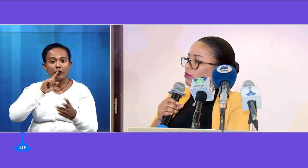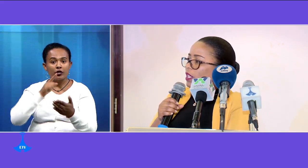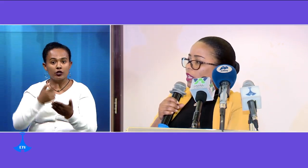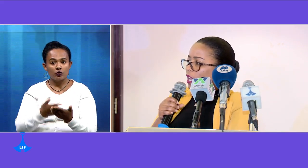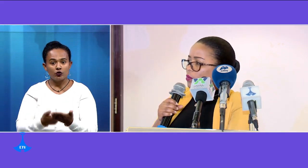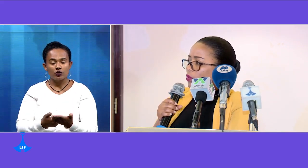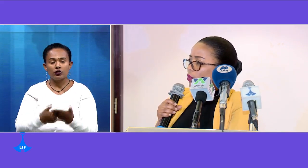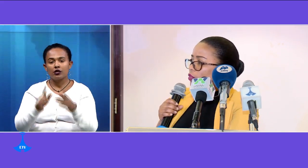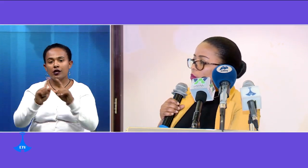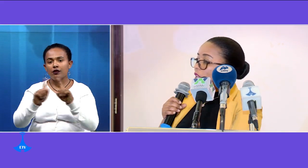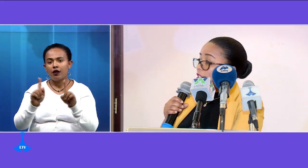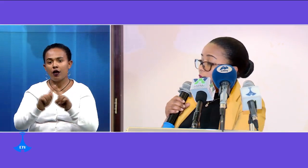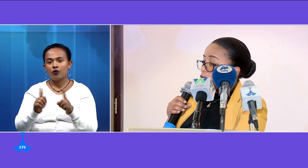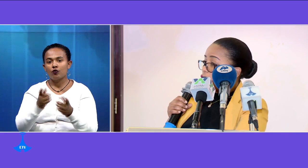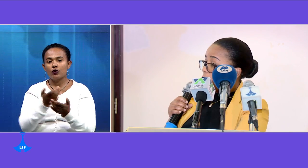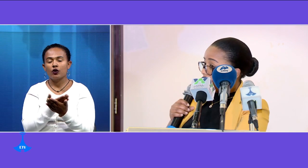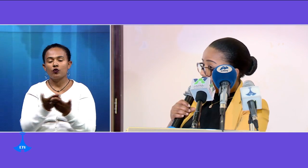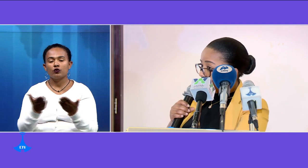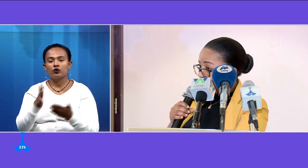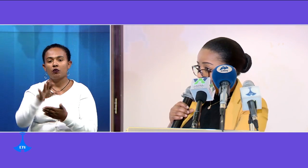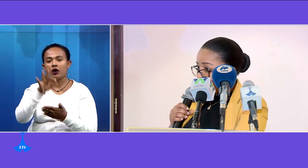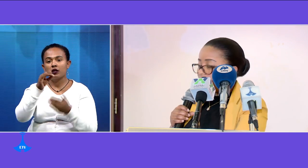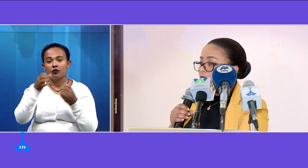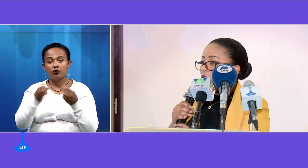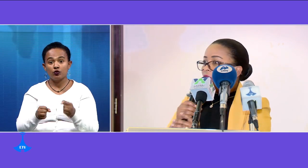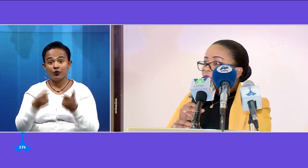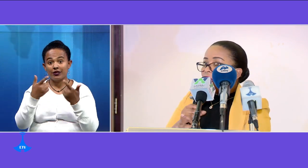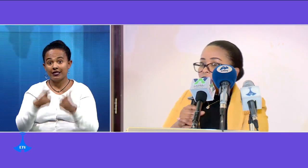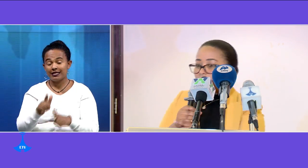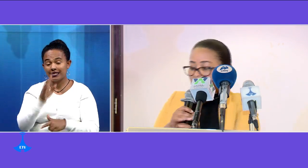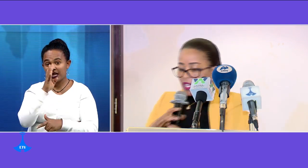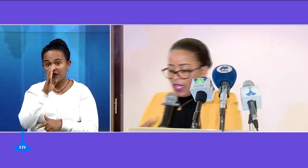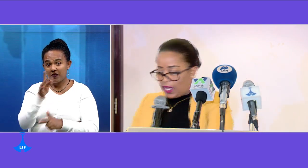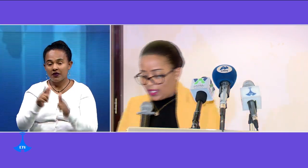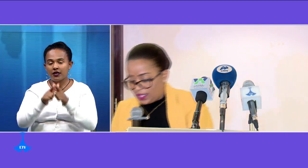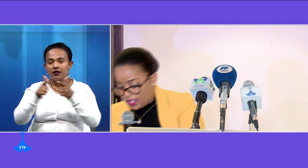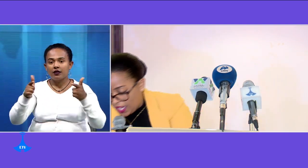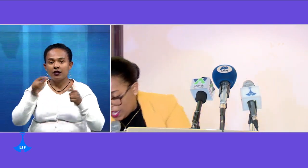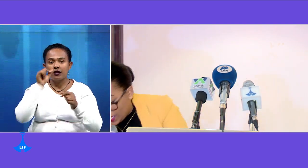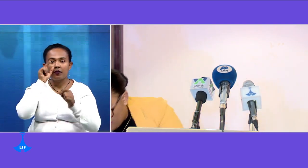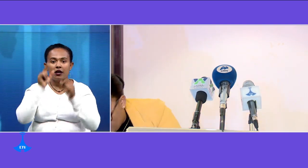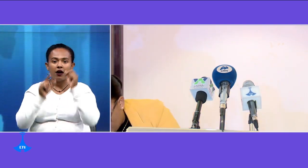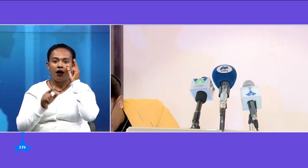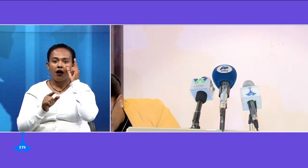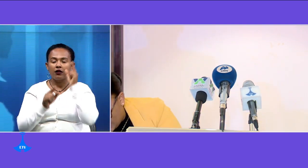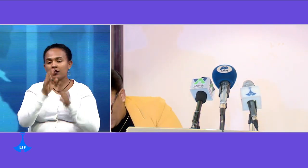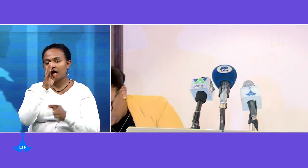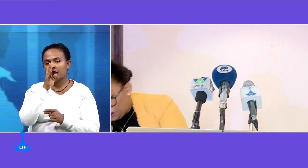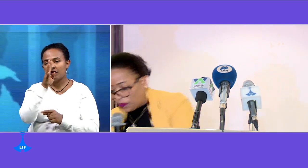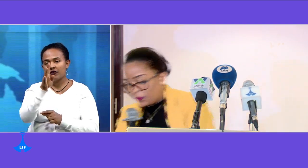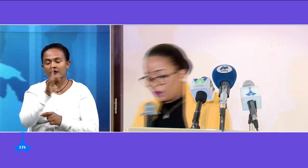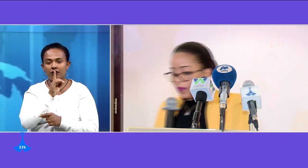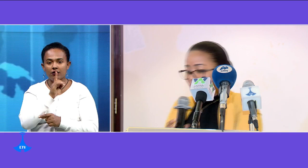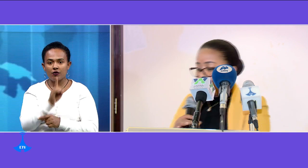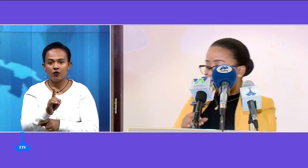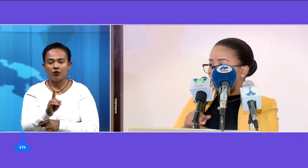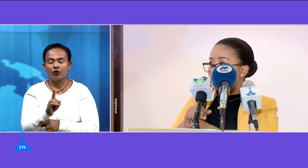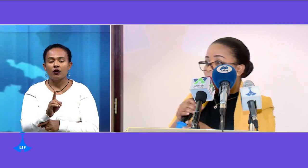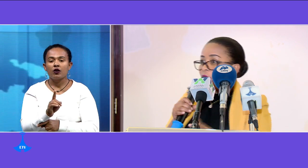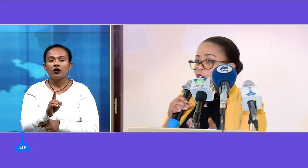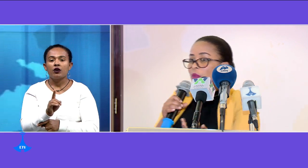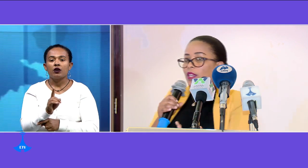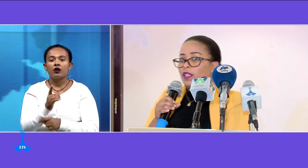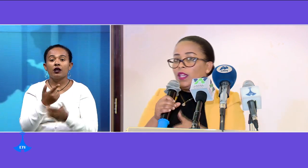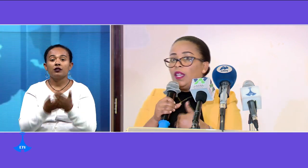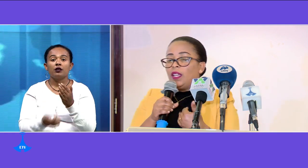መረጃዎችን የተለያዩ ነገሮችን ማግኘት የሚችሉበትን እድል ለመፍጠር ትልቅ መነቃቃትን የሚፈጥር ነው።